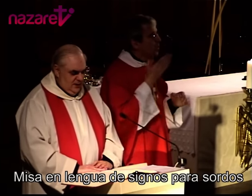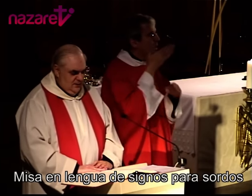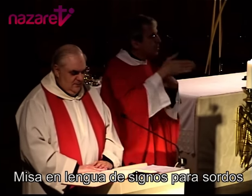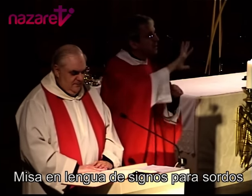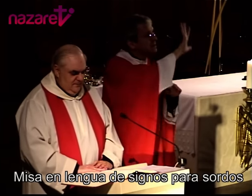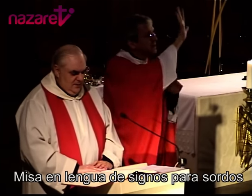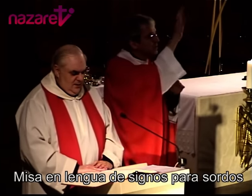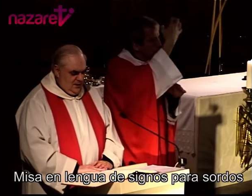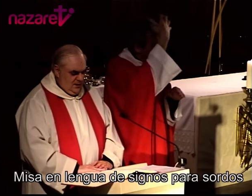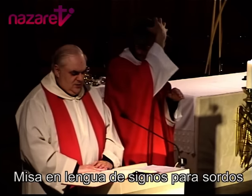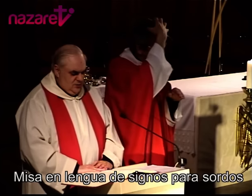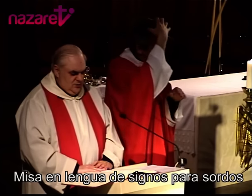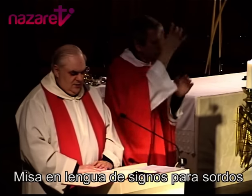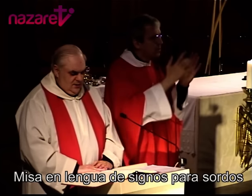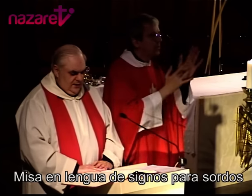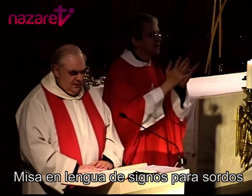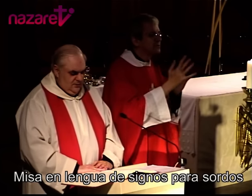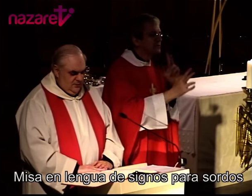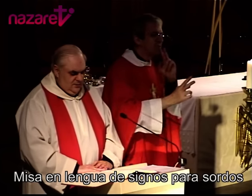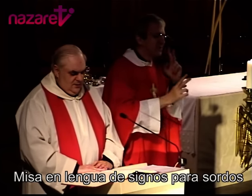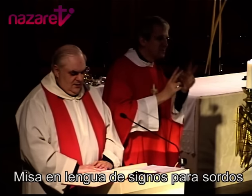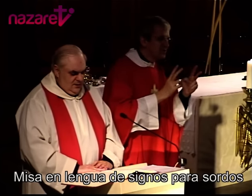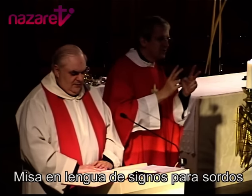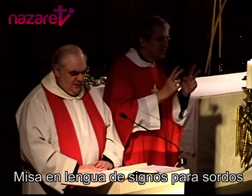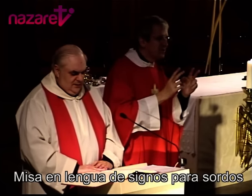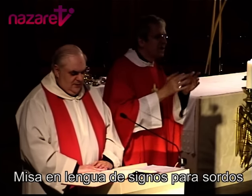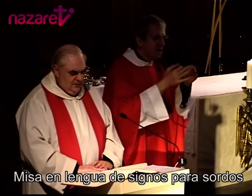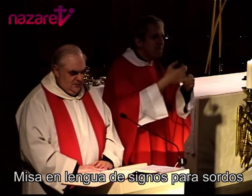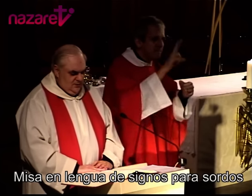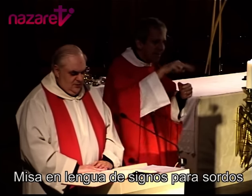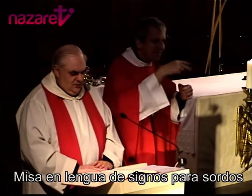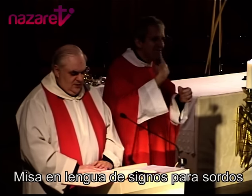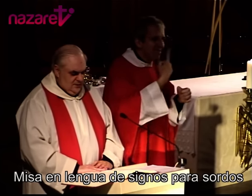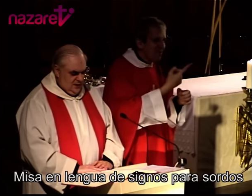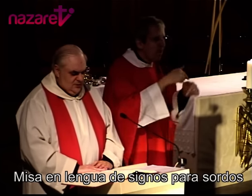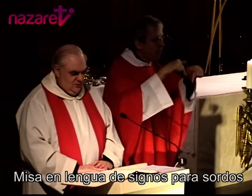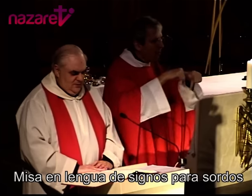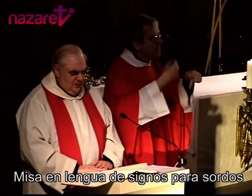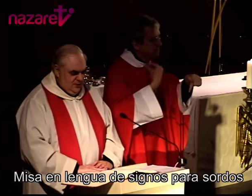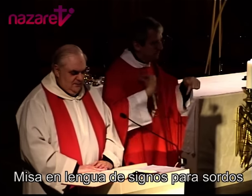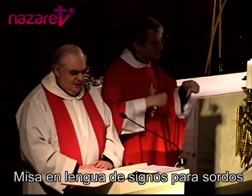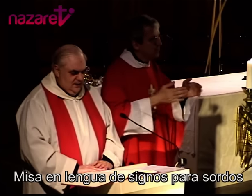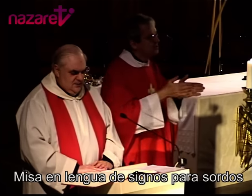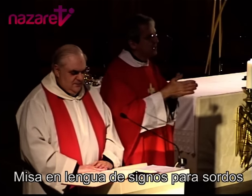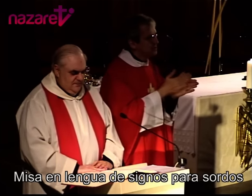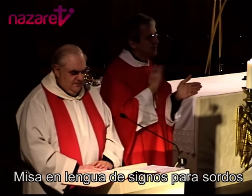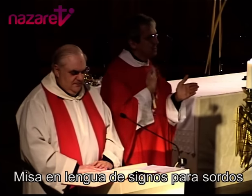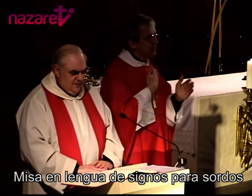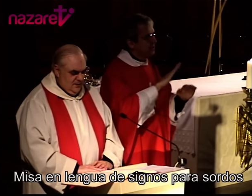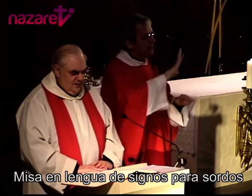a tu reino. Jesús le dijo: en verdad te digo, hoy estarás conmigo en el